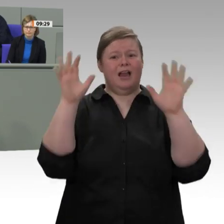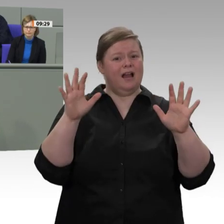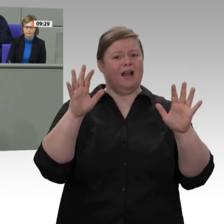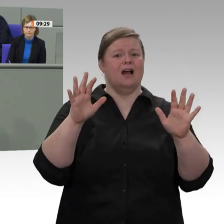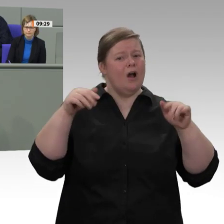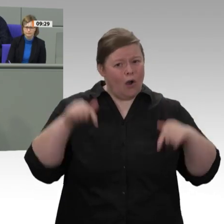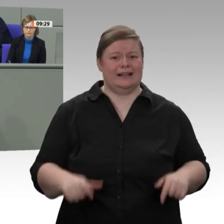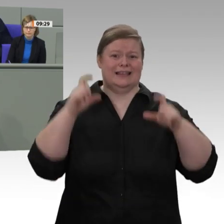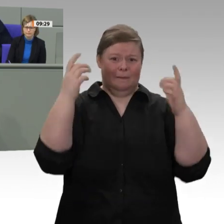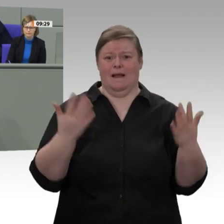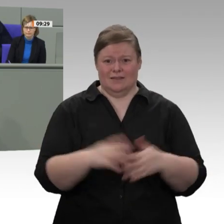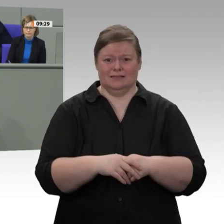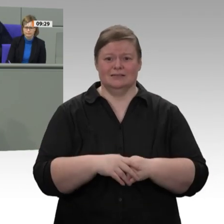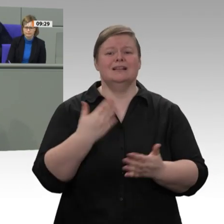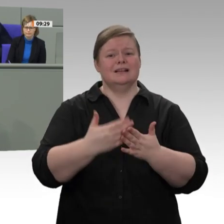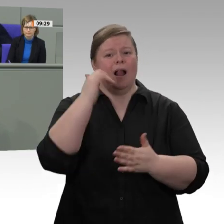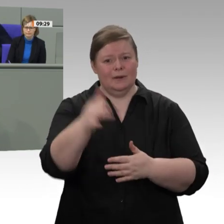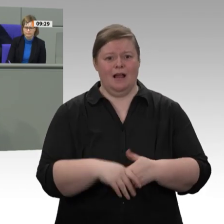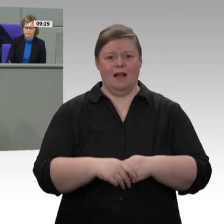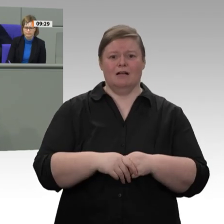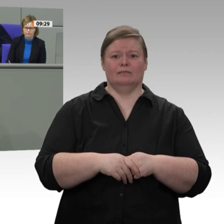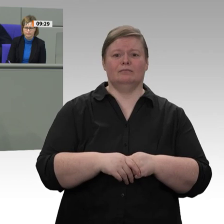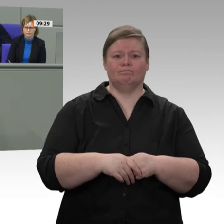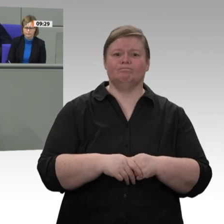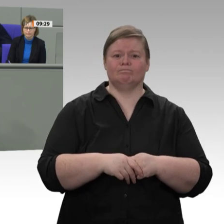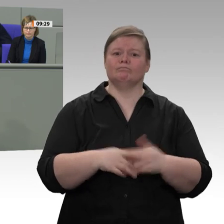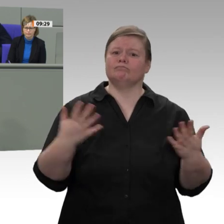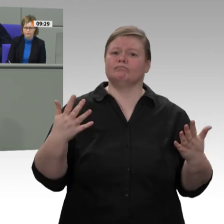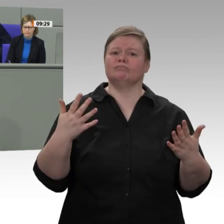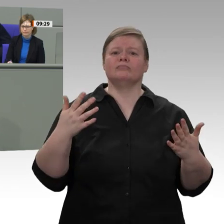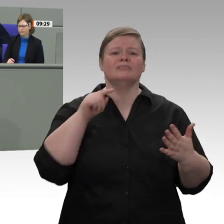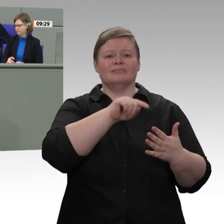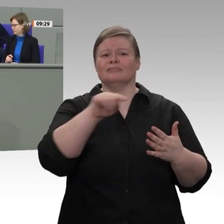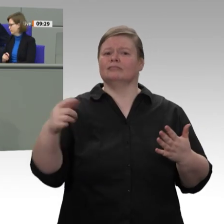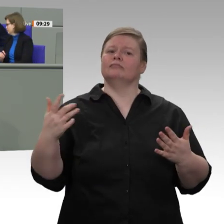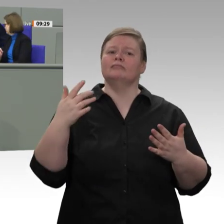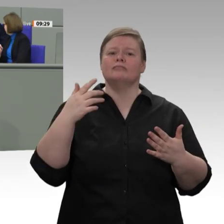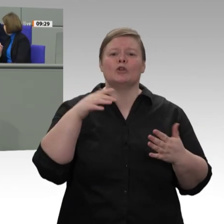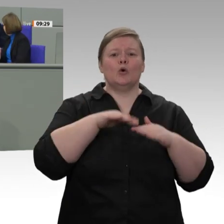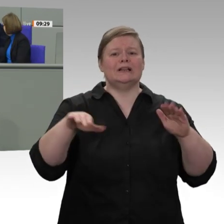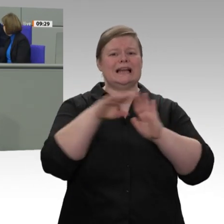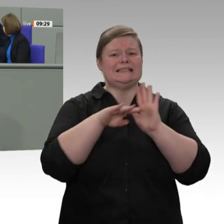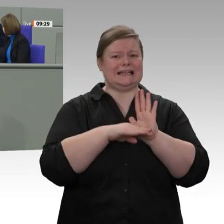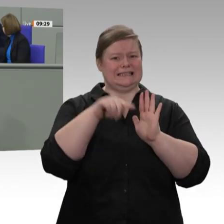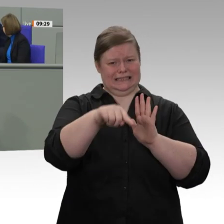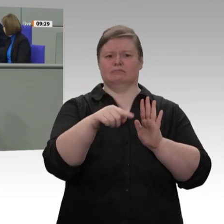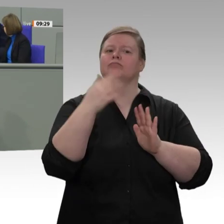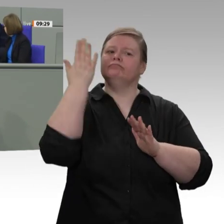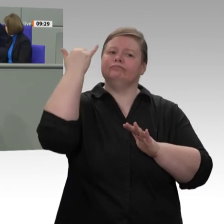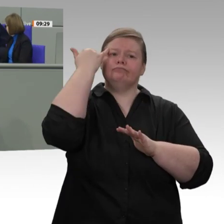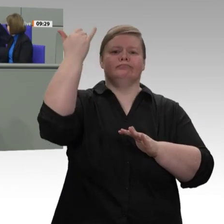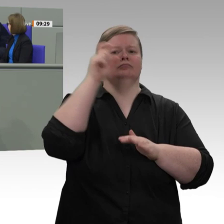viele Menschen, viele Besuchergruppen, die davor stehen bleiben. Und diese Sätze eben lesen und diese Menschen dokumentieren eben